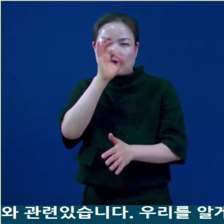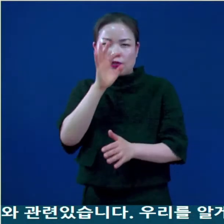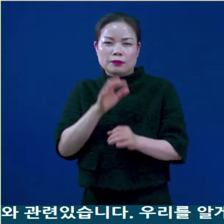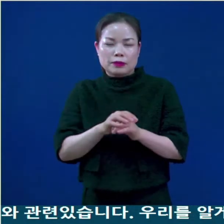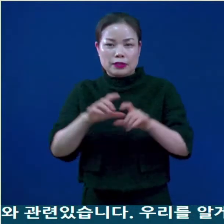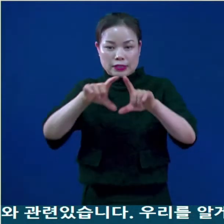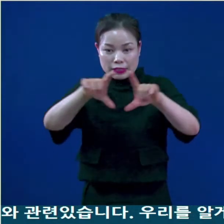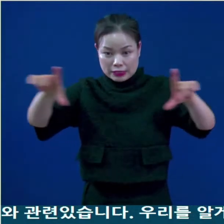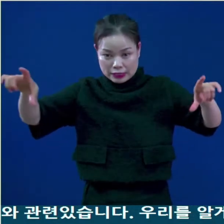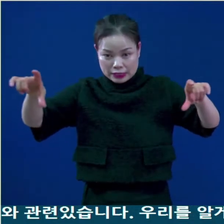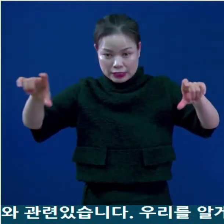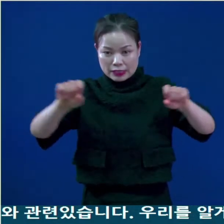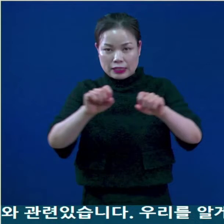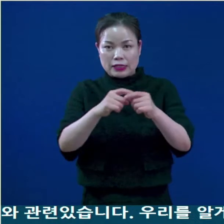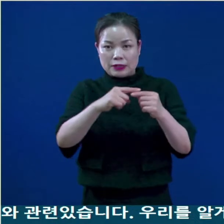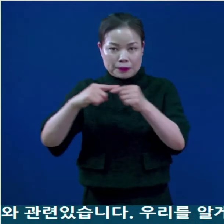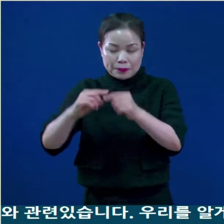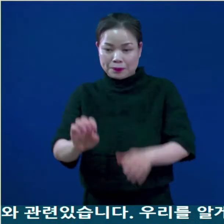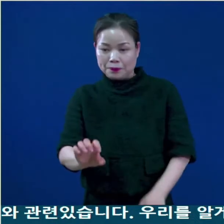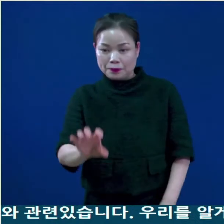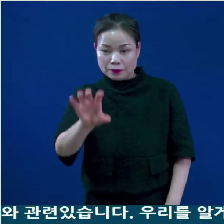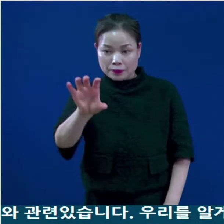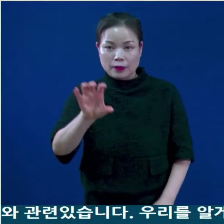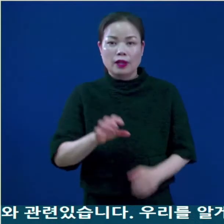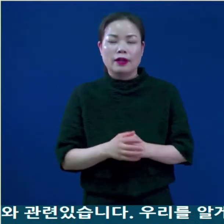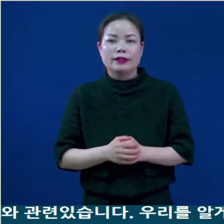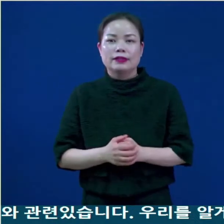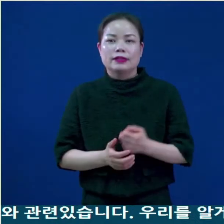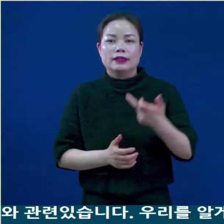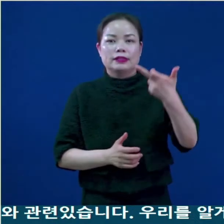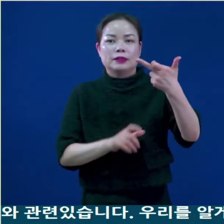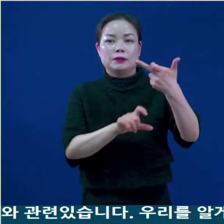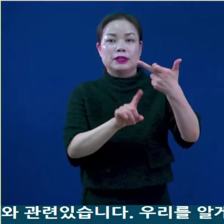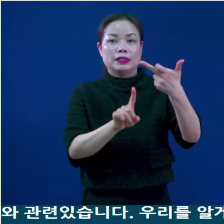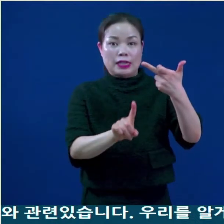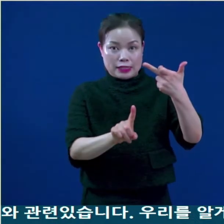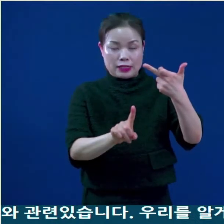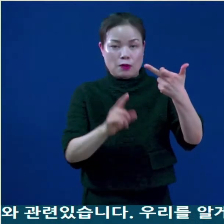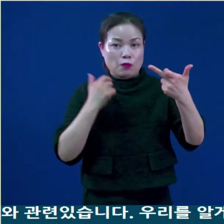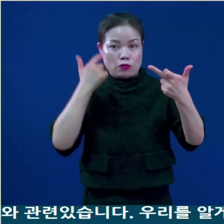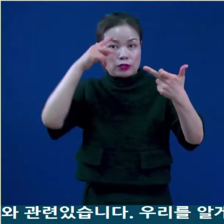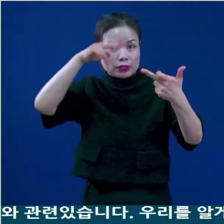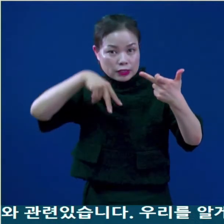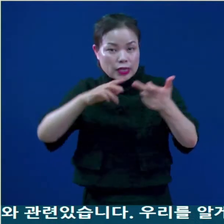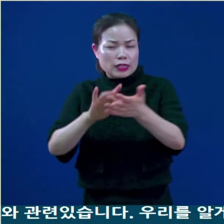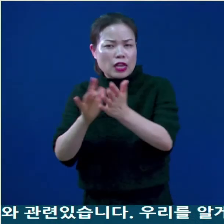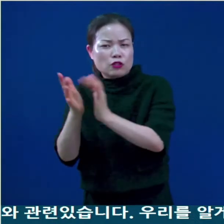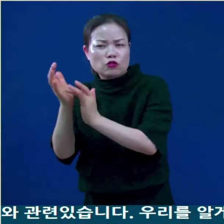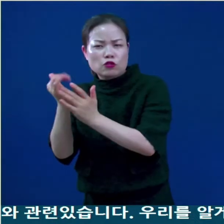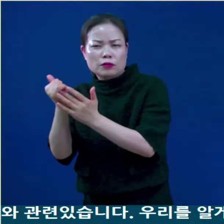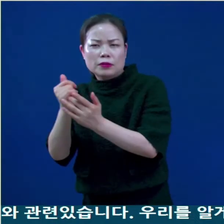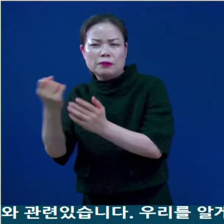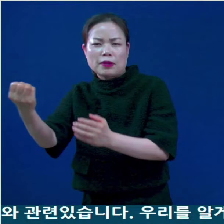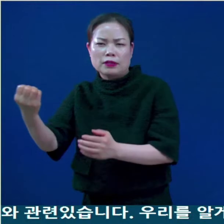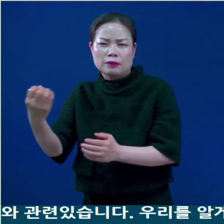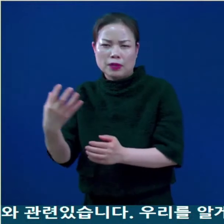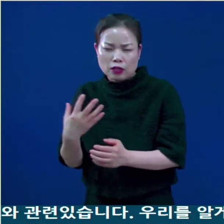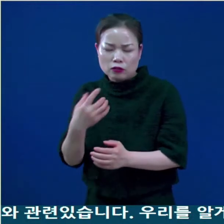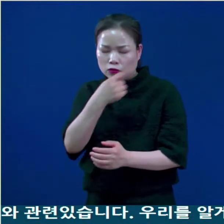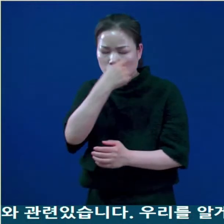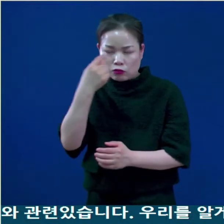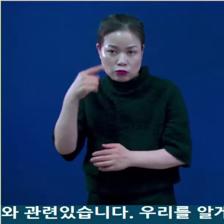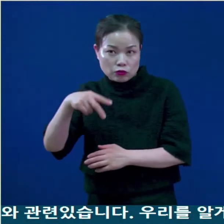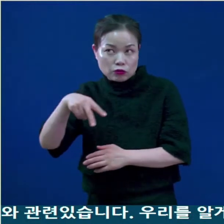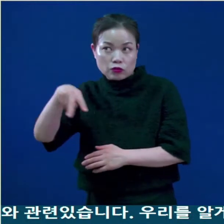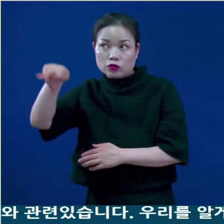분들은 자막 보셔도 좋겠습니다. 17장 1절 제가 읽습니다. 예수께서 이 말씀을 하시고 눈을